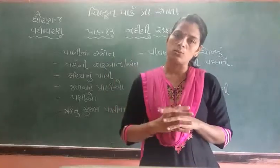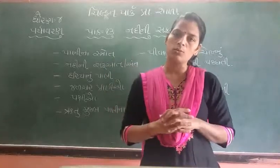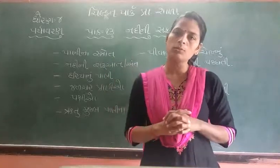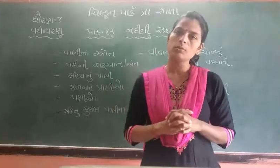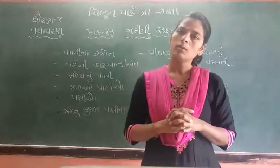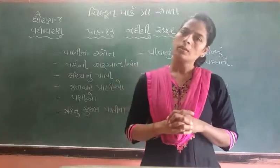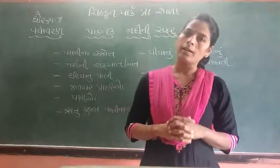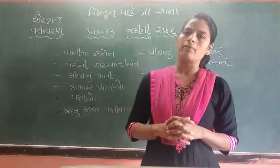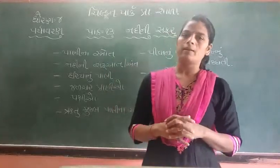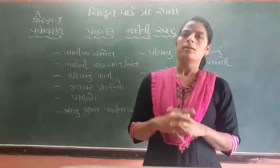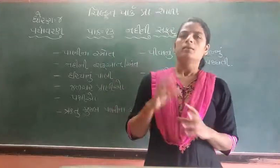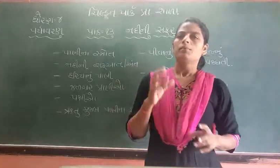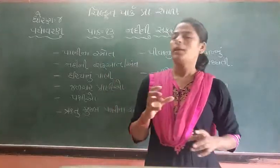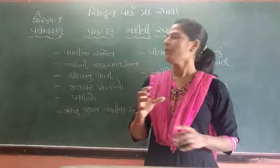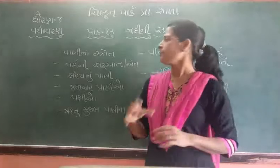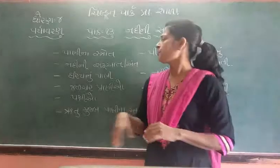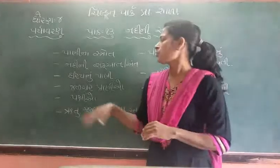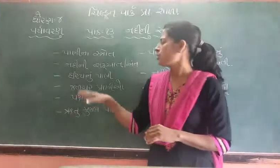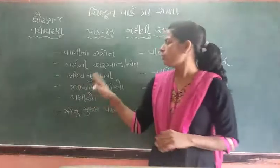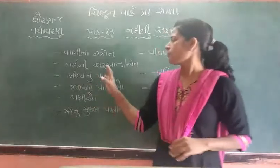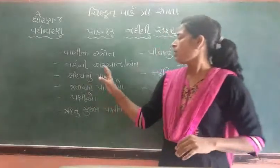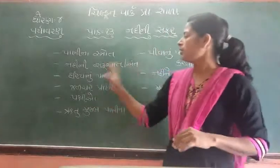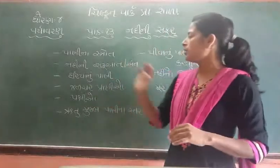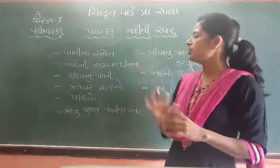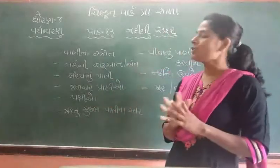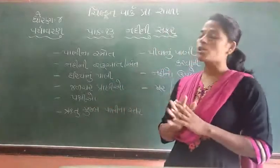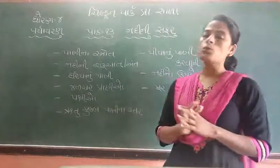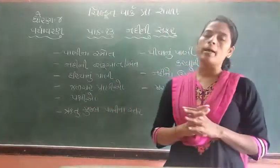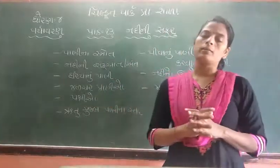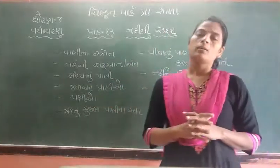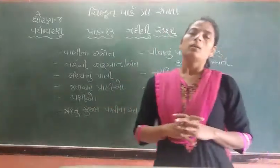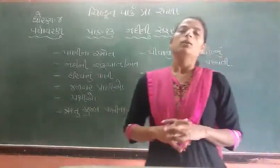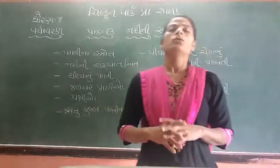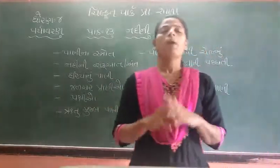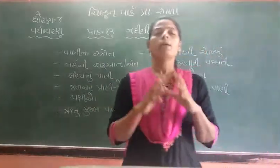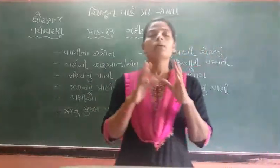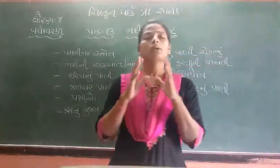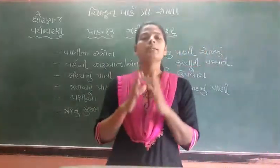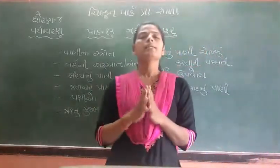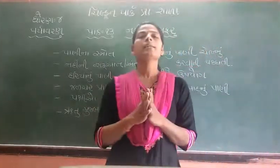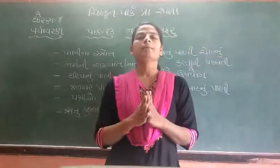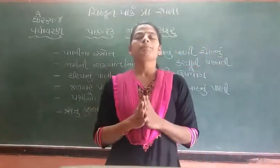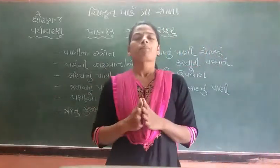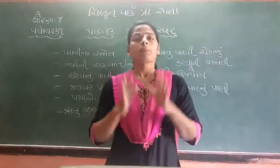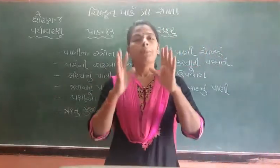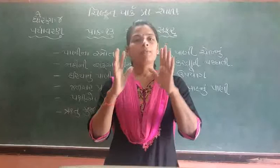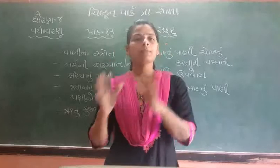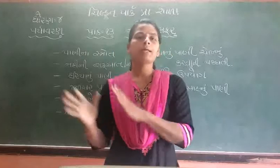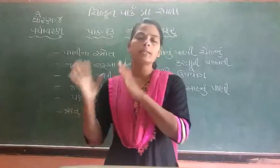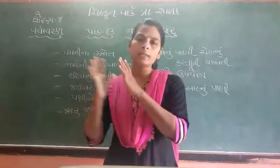स्त्रोत कहेवाय, बराबर? चलो हवे नदीनी शरूआत। तो बाळको नदी छे ने पर्वतमांथी नीकळे